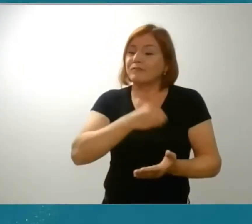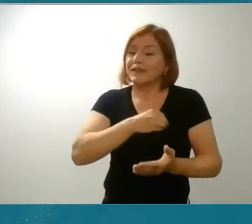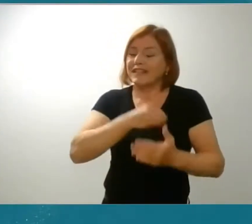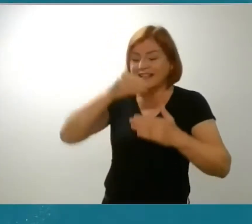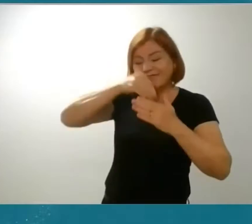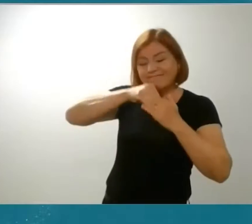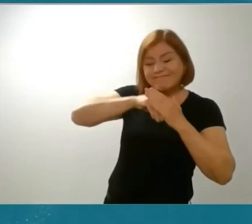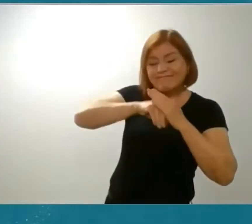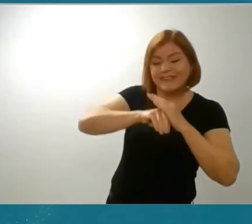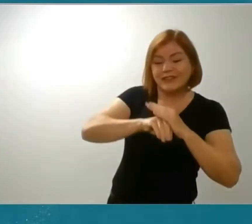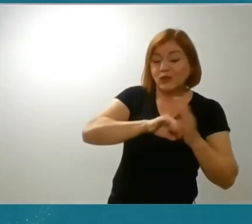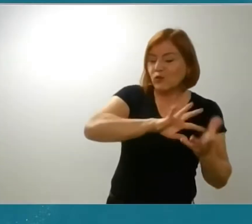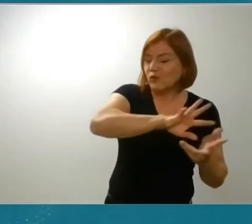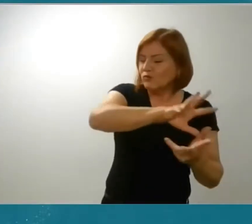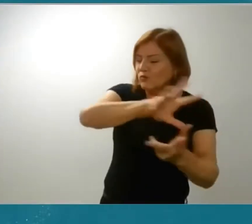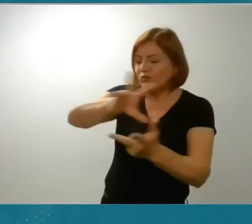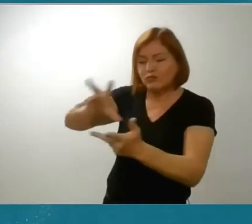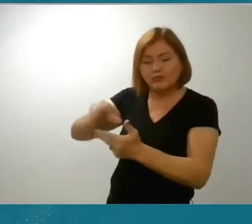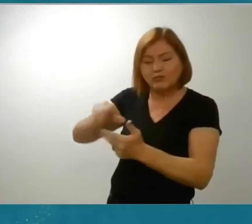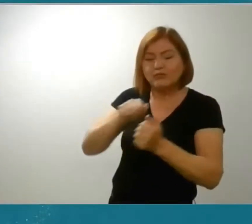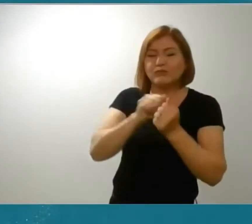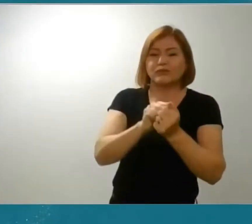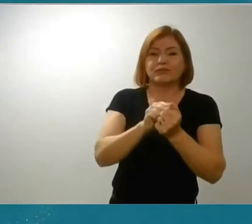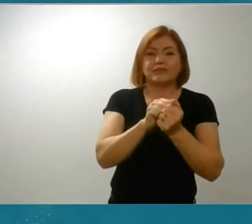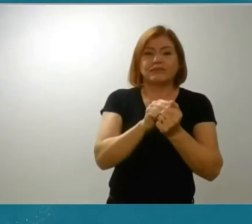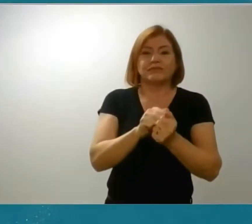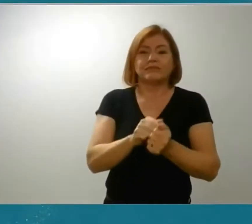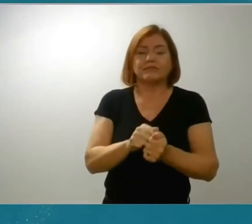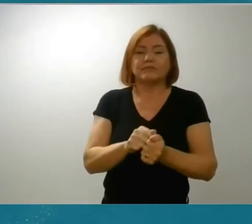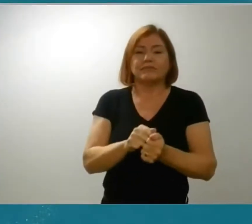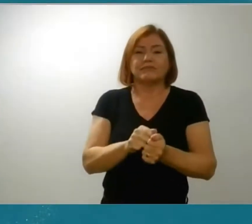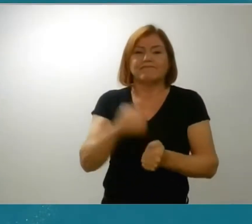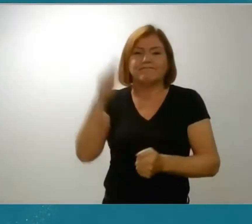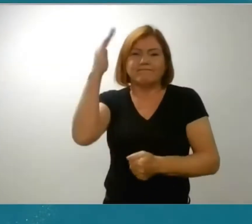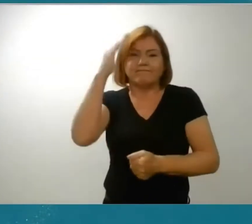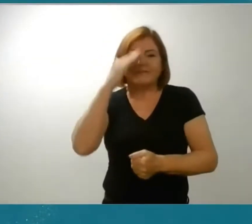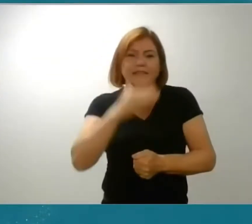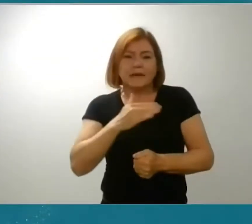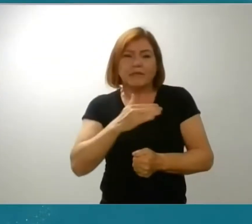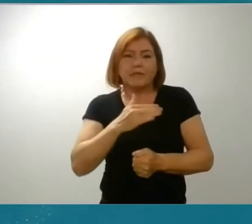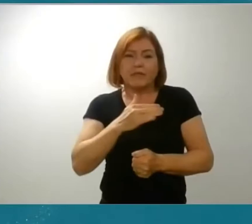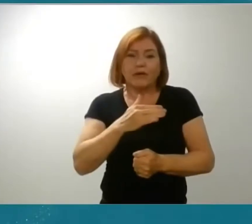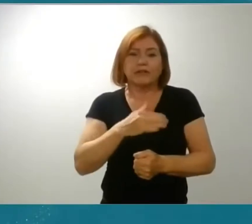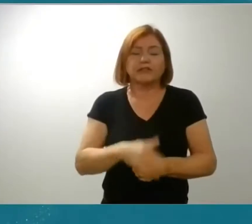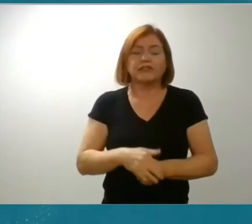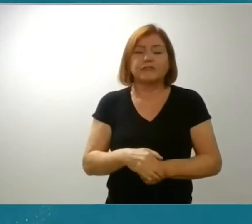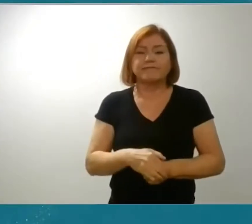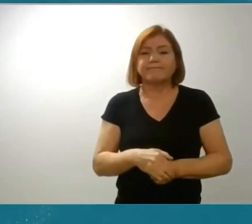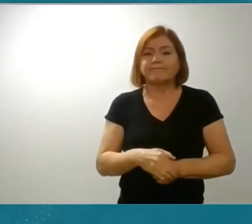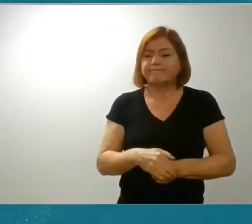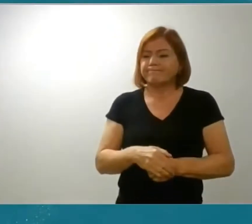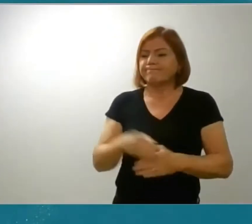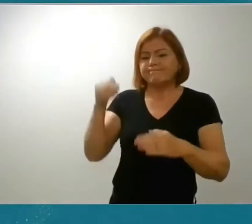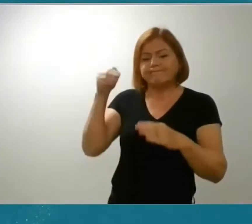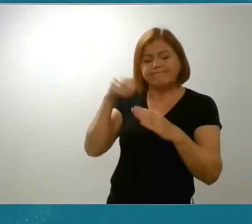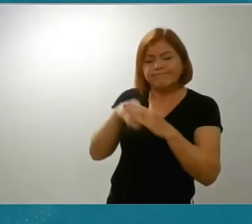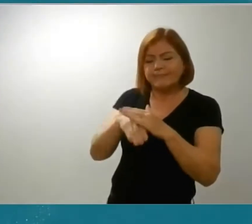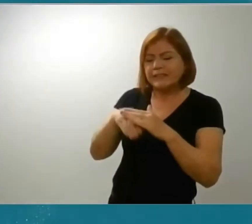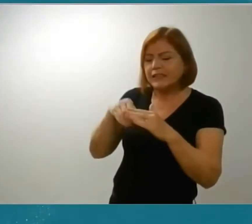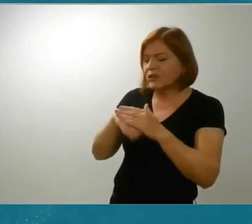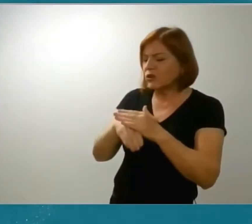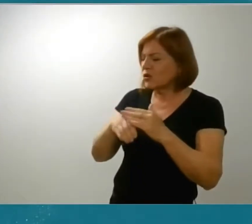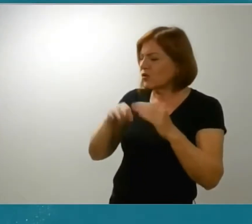23, o pecado entrou no mundo e a morte entrou no mundo, e a morte passou para todos os homens,